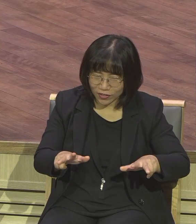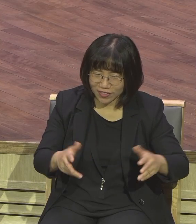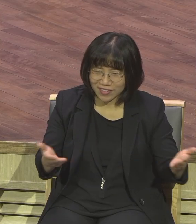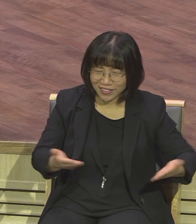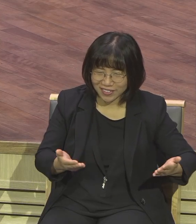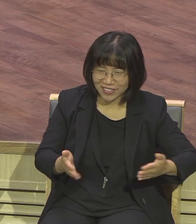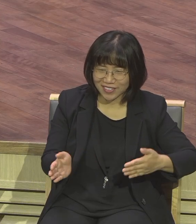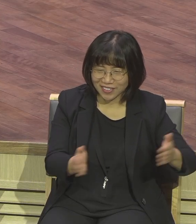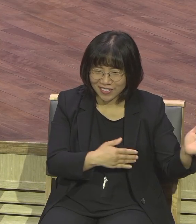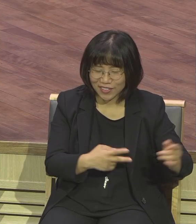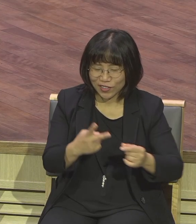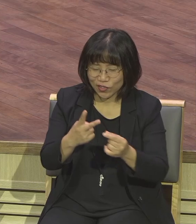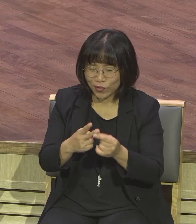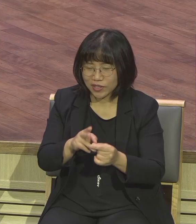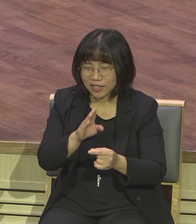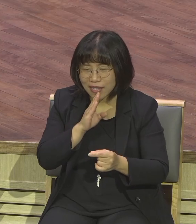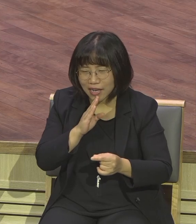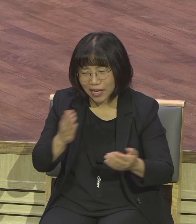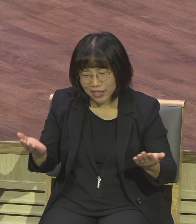지금 현장을요,